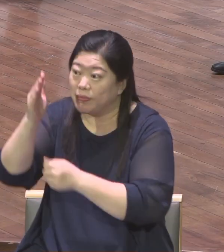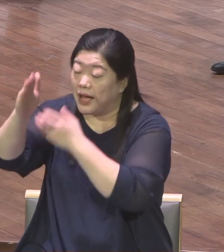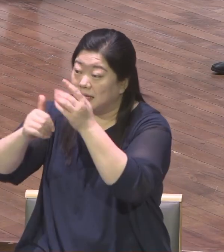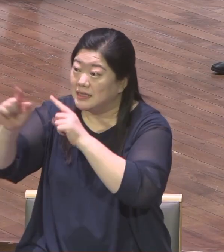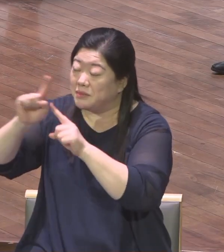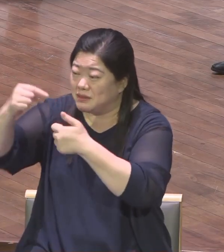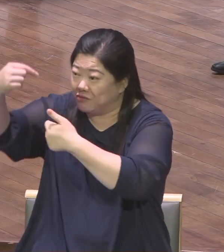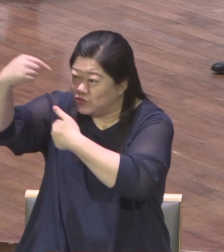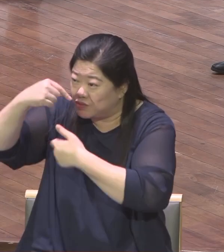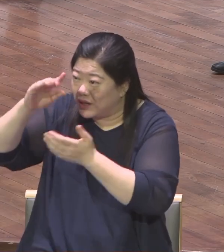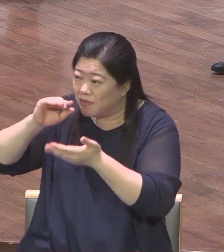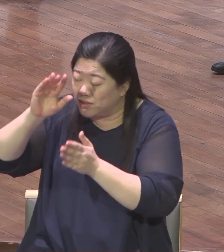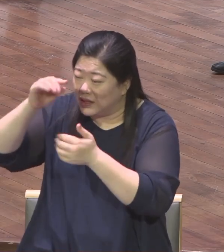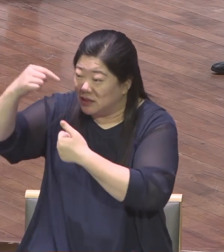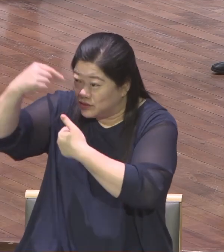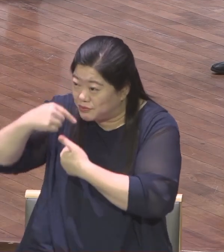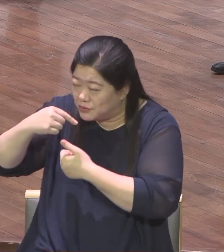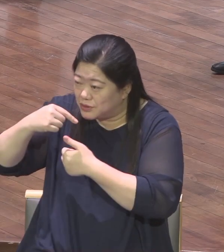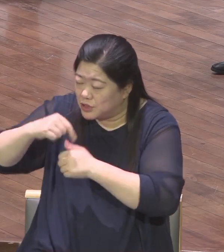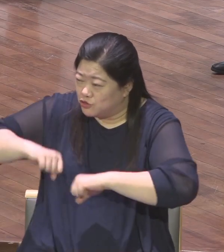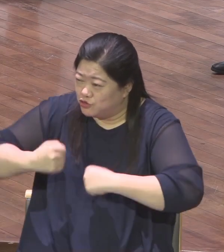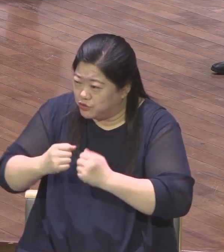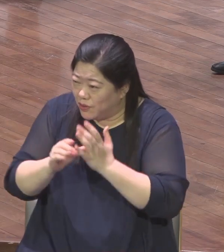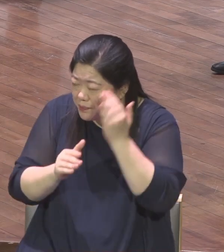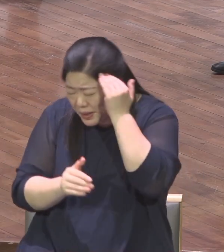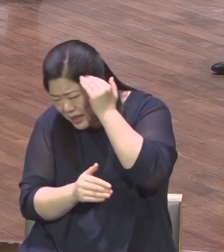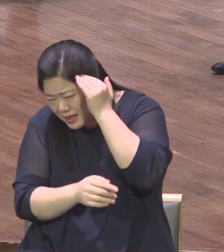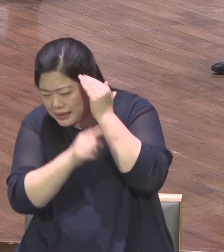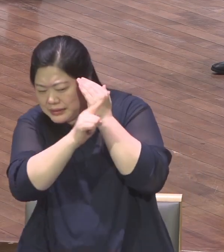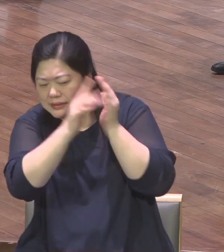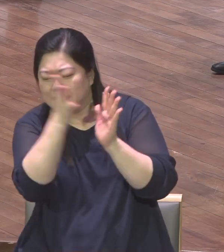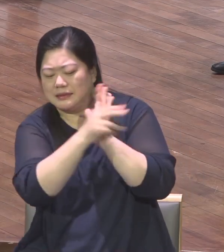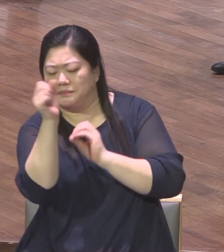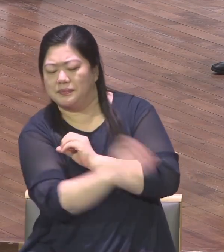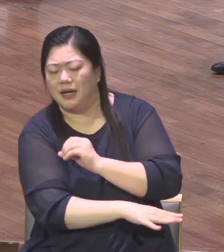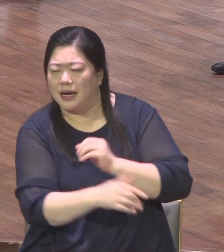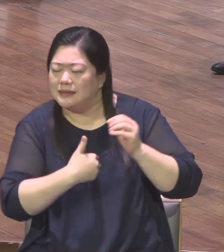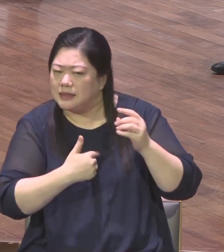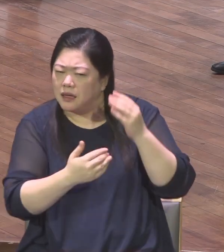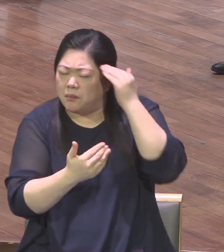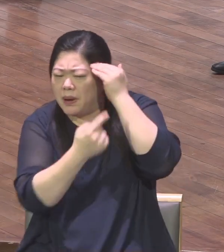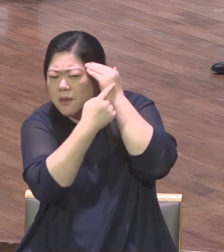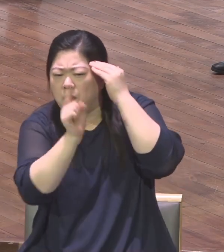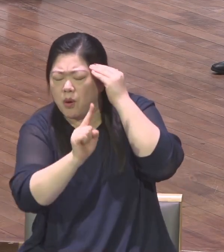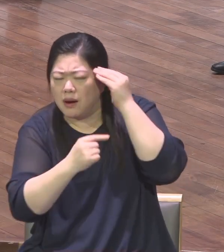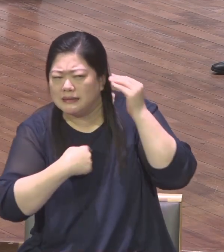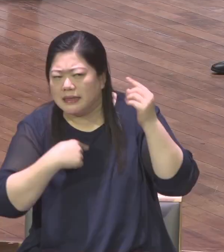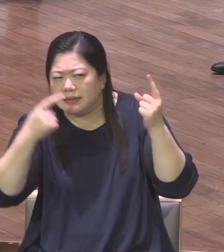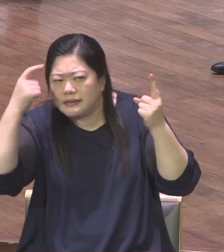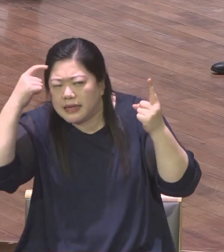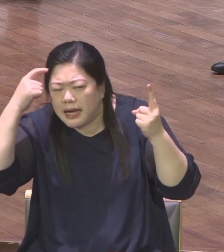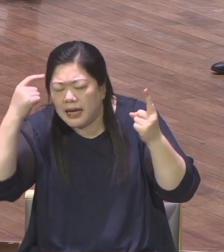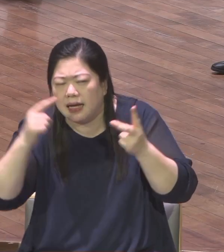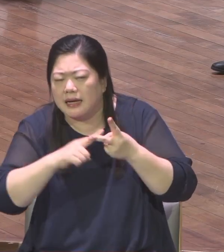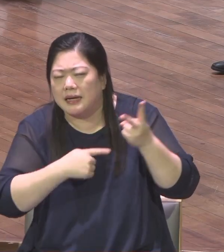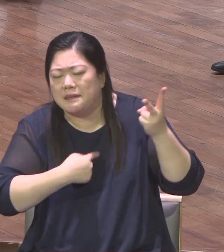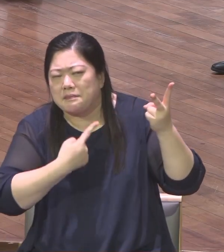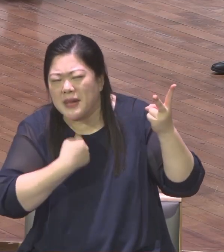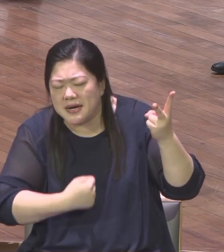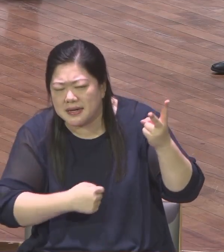순종의 걸림돌을 제거하여 주옵소서. 내 고정관념, 내 편견, 내 선입견 다